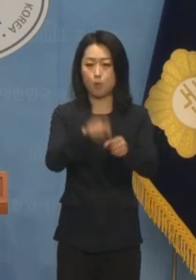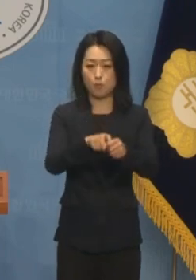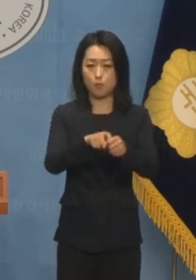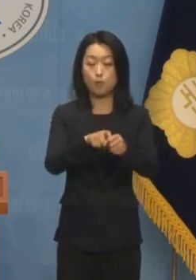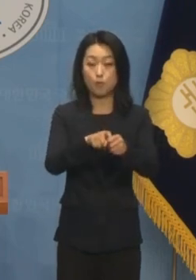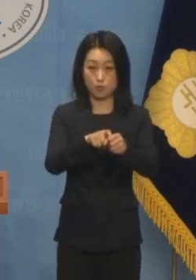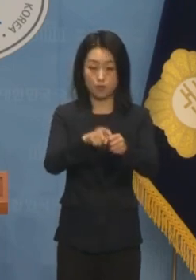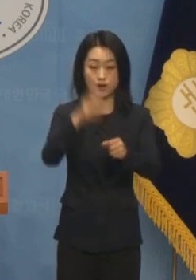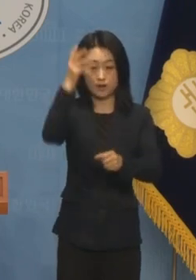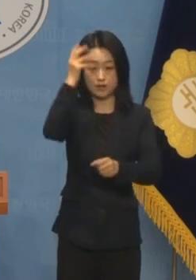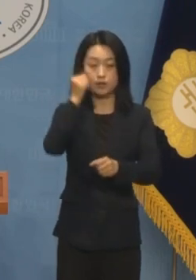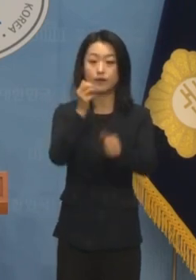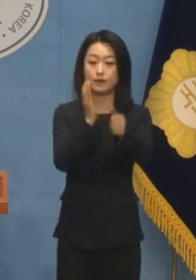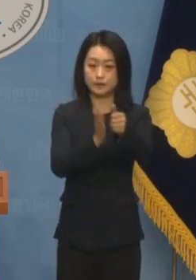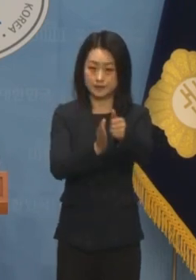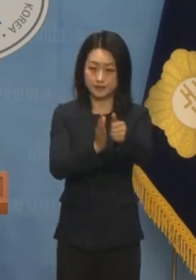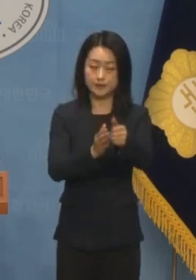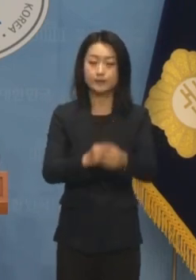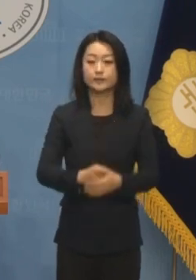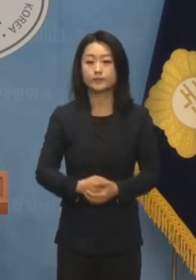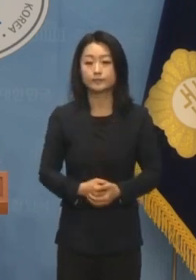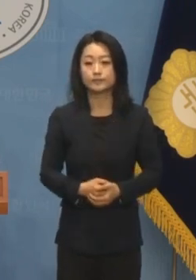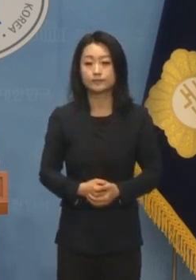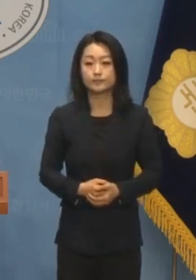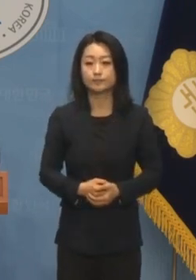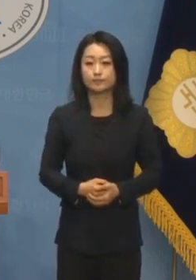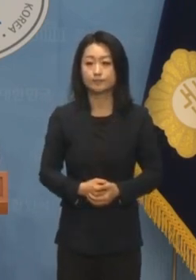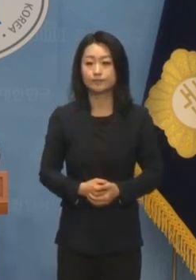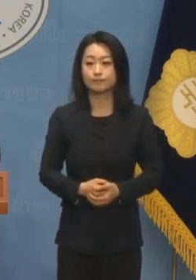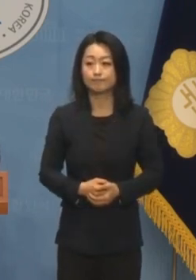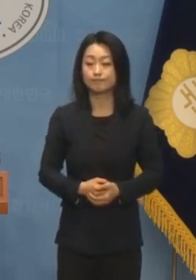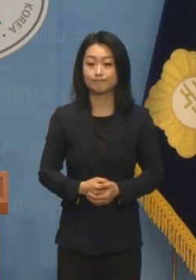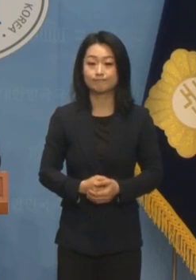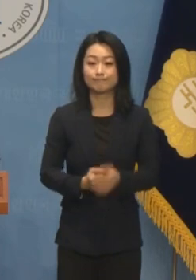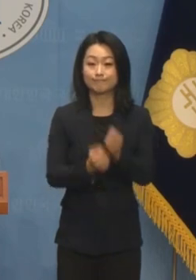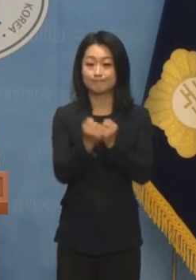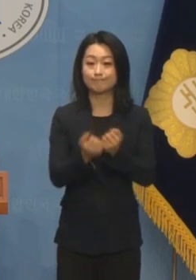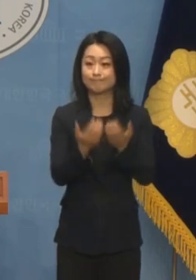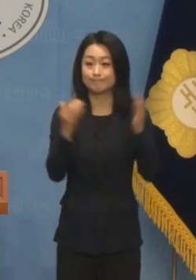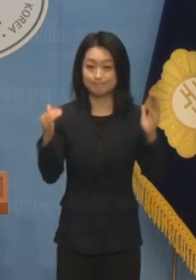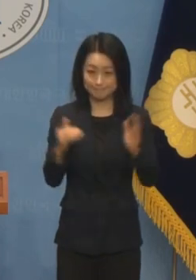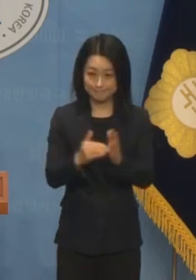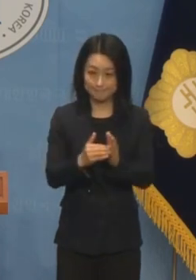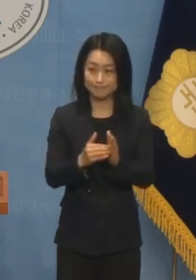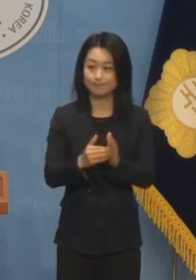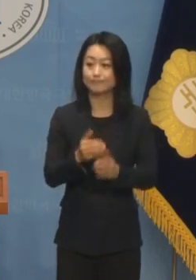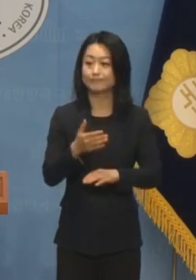목표임을 유념하길 바랍니다. 이상 기자회견을 마치겠습니다.